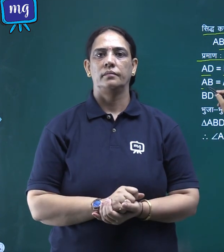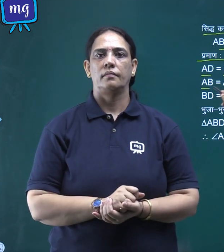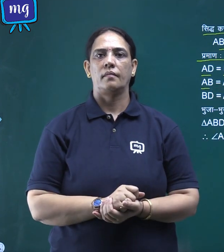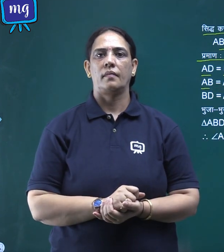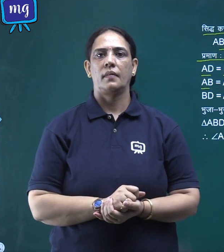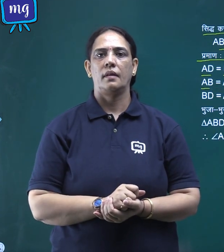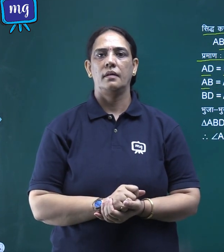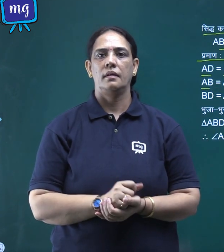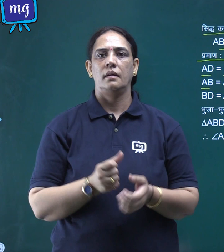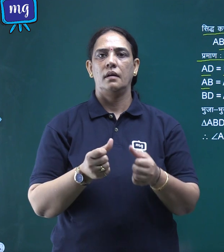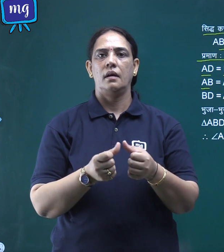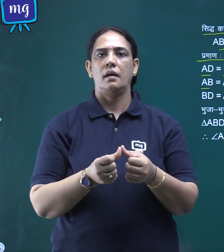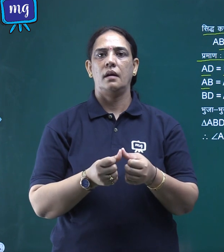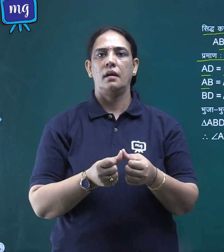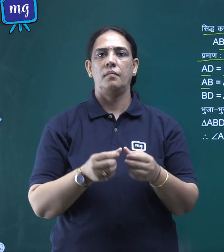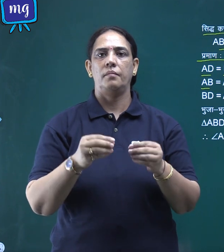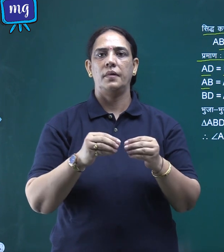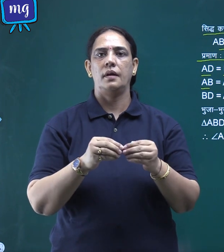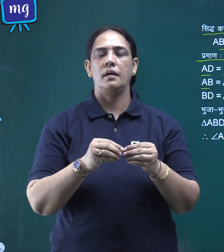ए बी बराबर ए बी